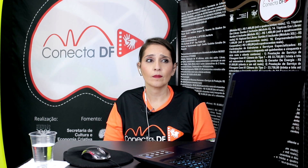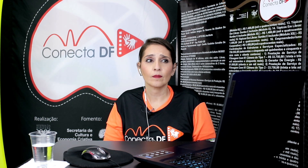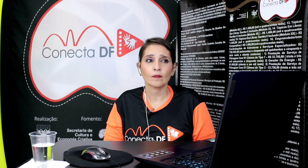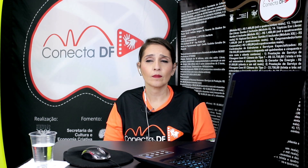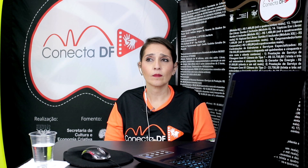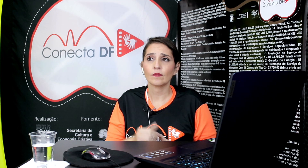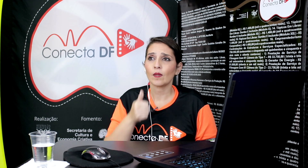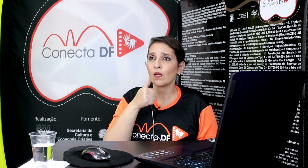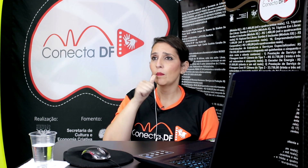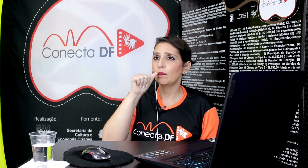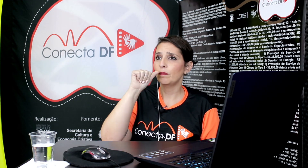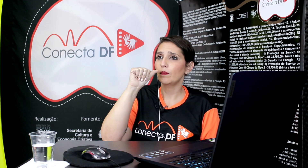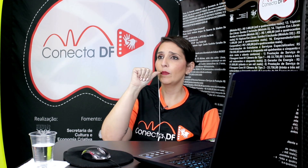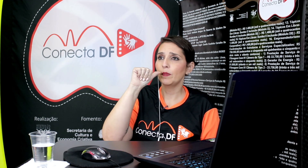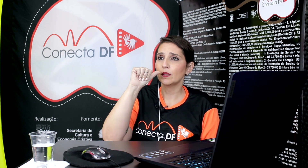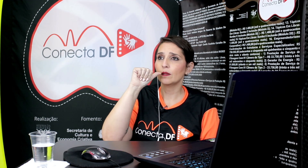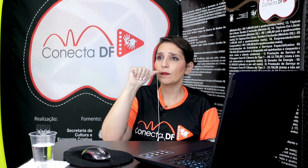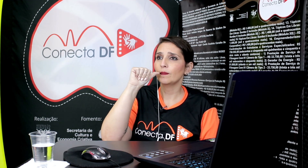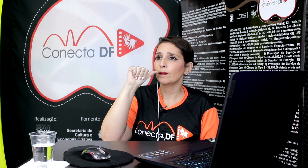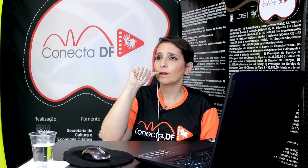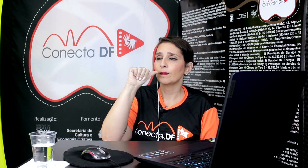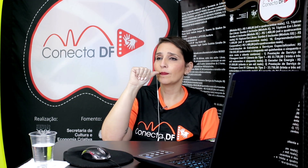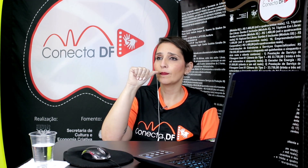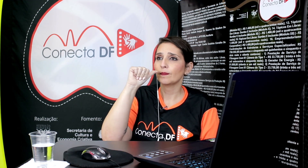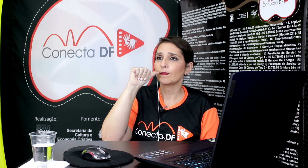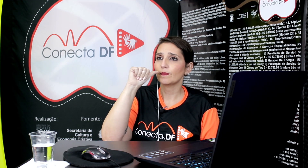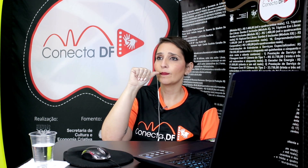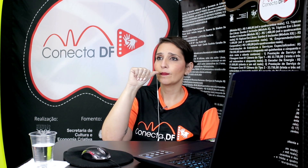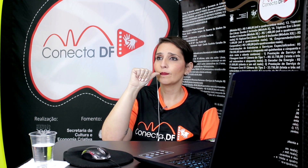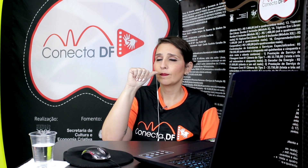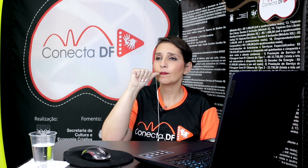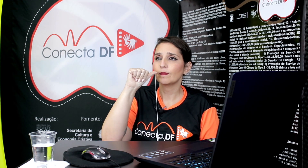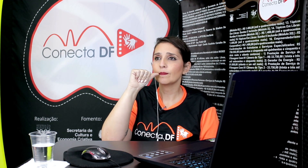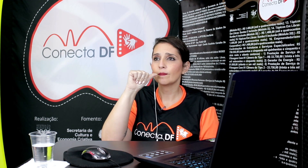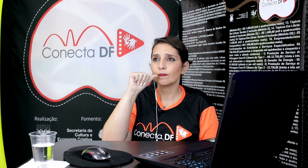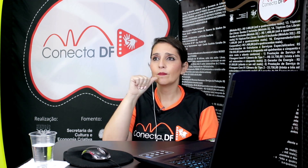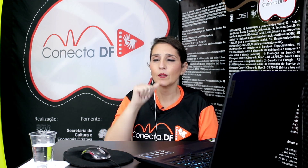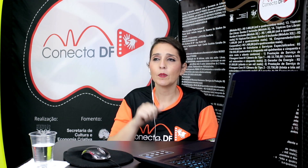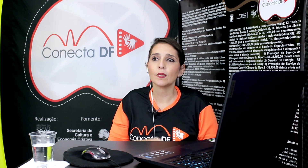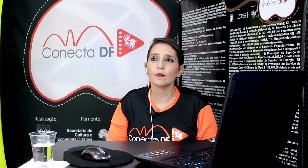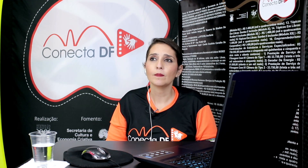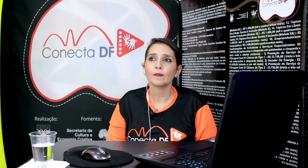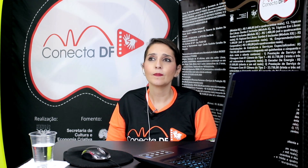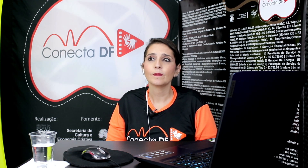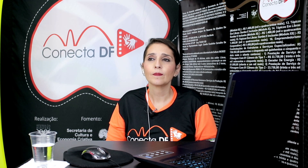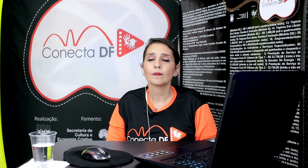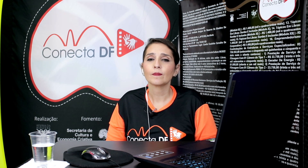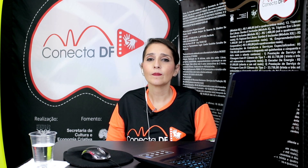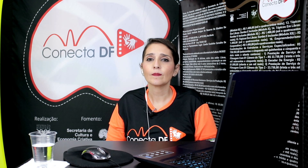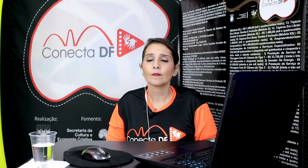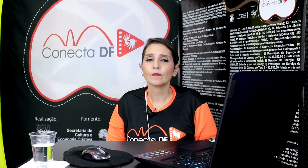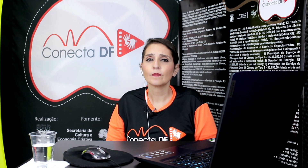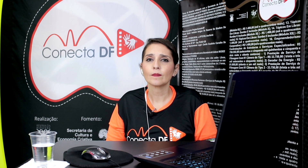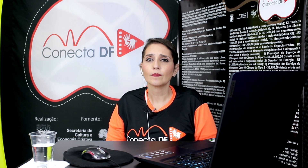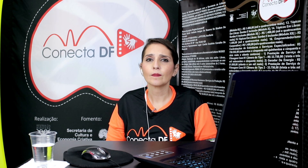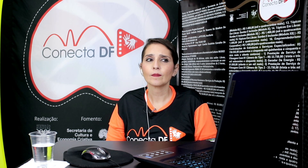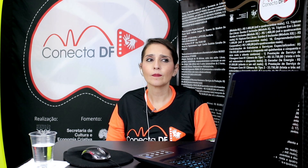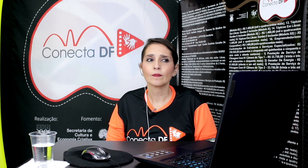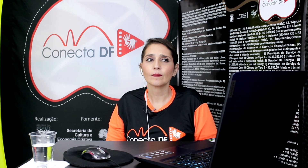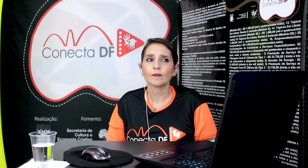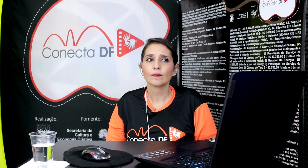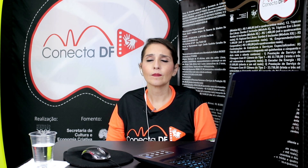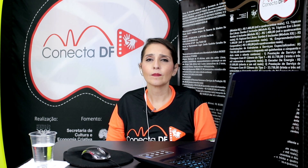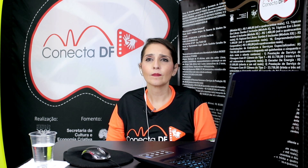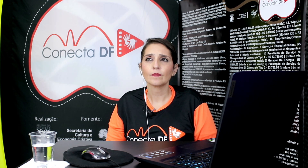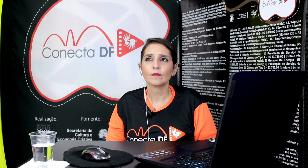bebida, no geral. Qualquer bebida, só bebida. Bebida. Sim. Ah, tá. Bebida. E a terceira coisa, hoje eu